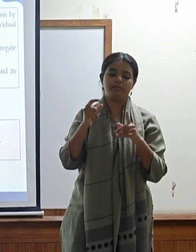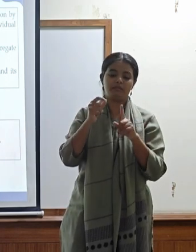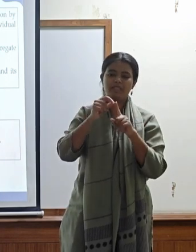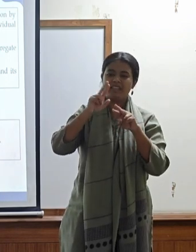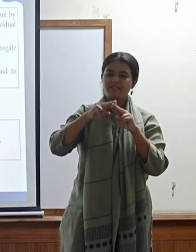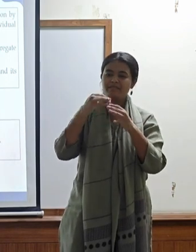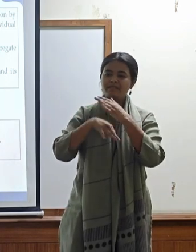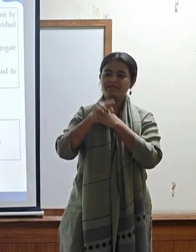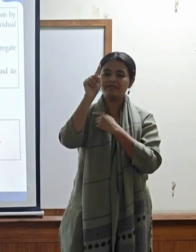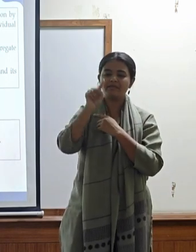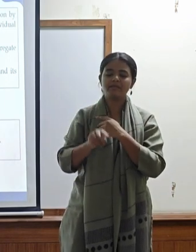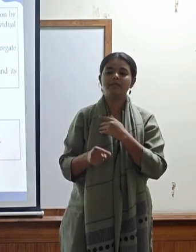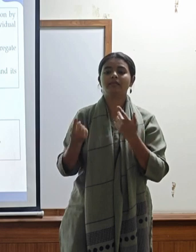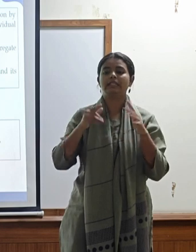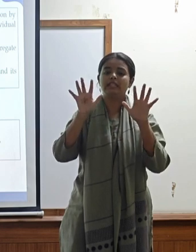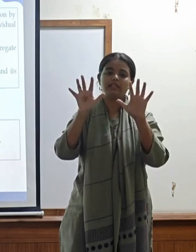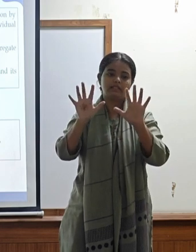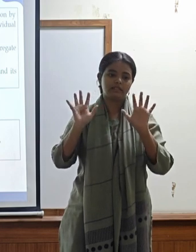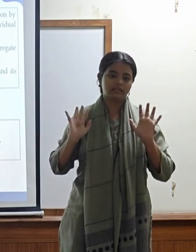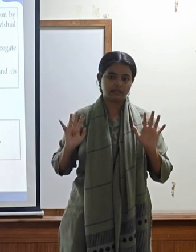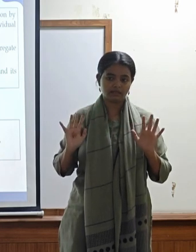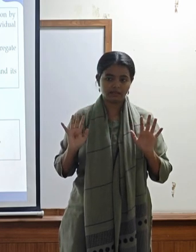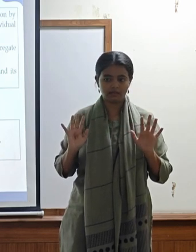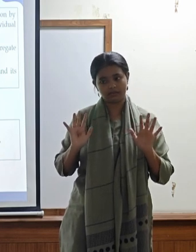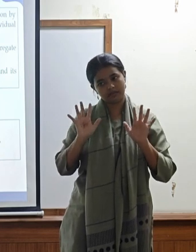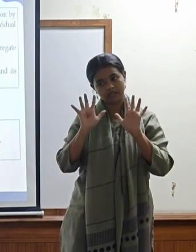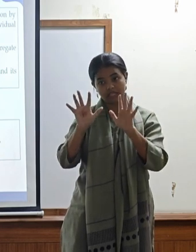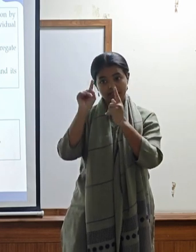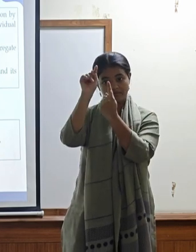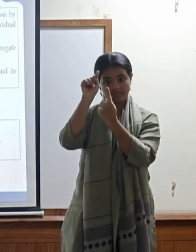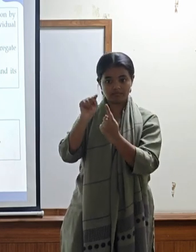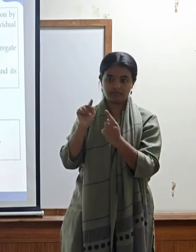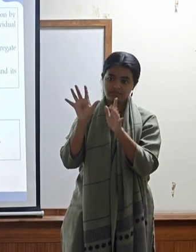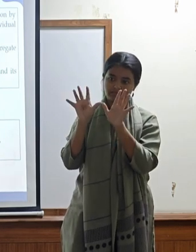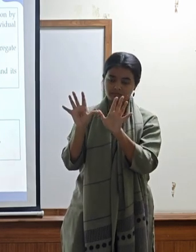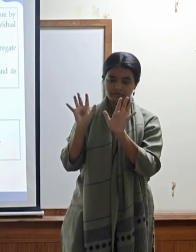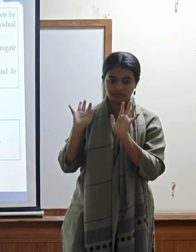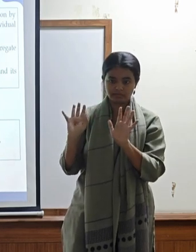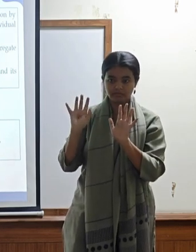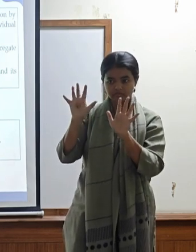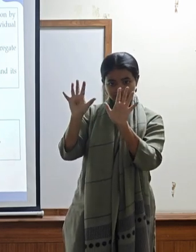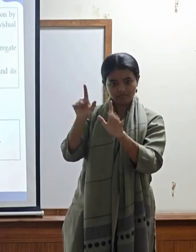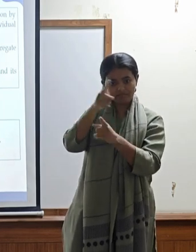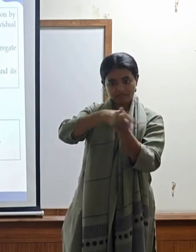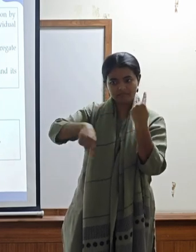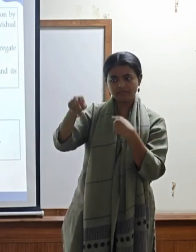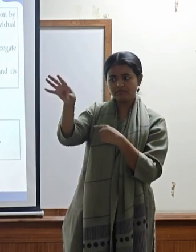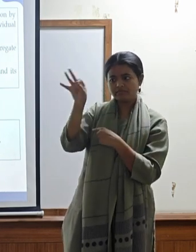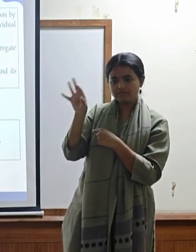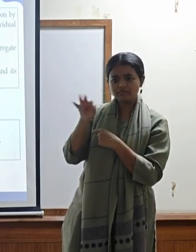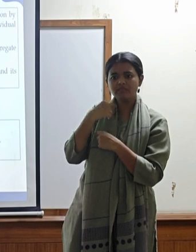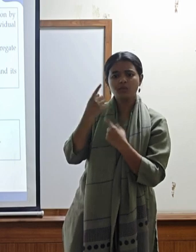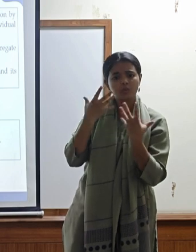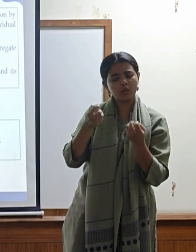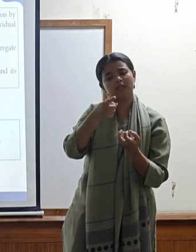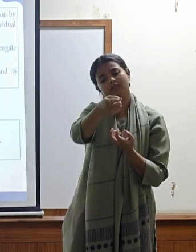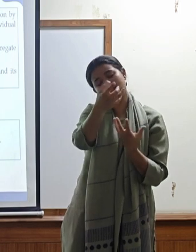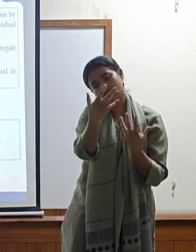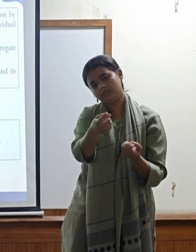हैं आपके सब्सक्राइबर के बिहाफ पर। ये 10 पेंशन फंड्स को चूज करने का भी चॉइस आपके पास है।